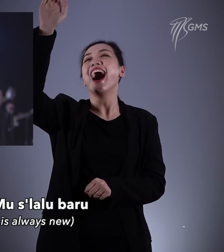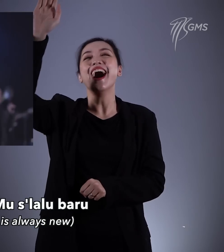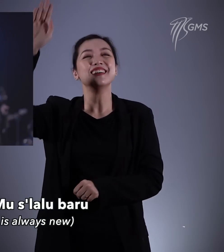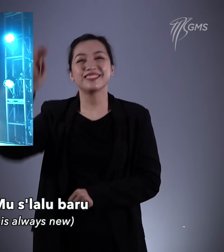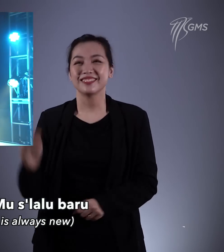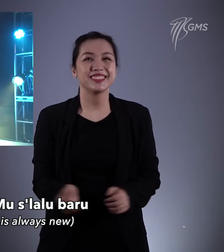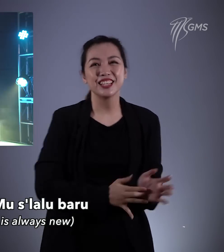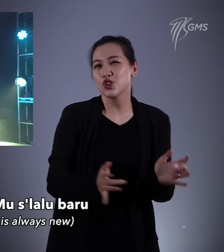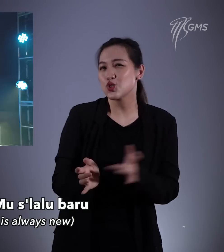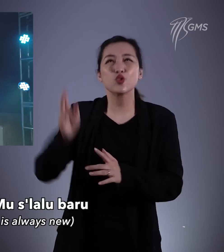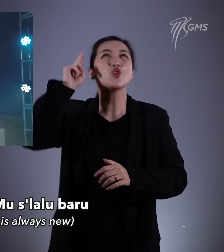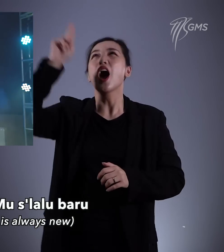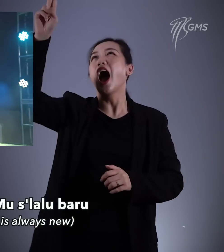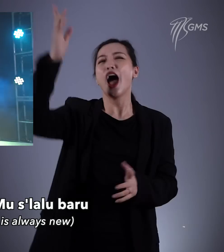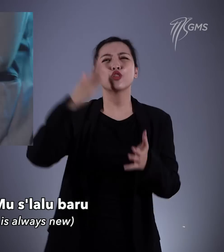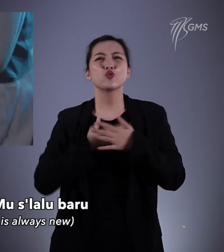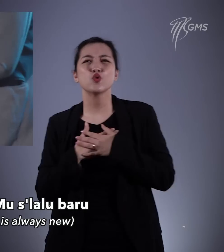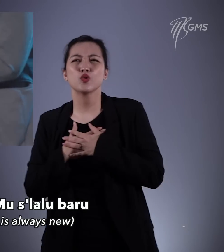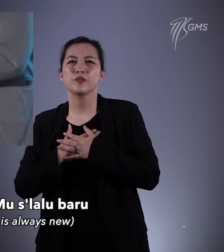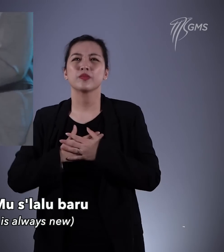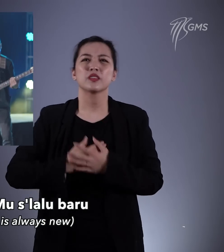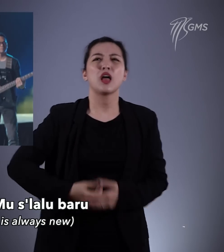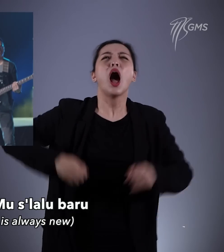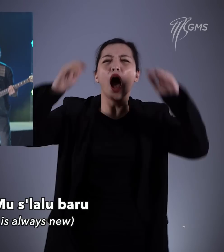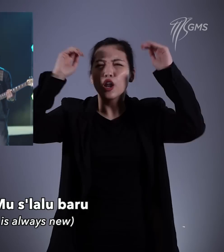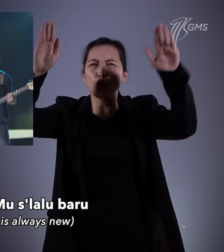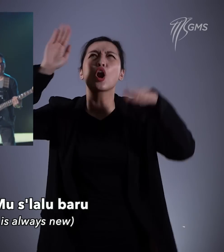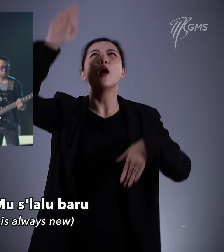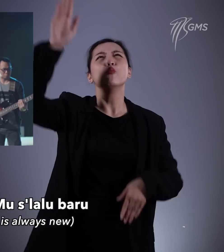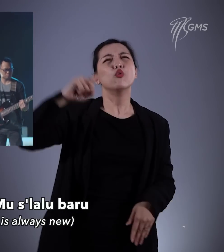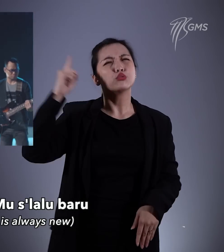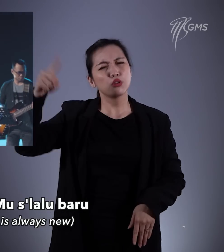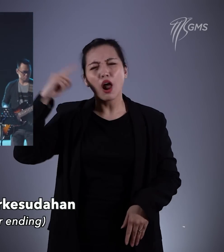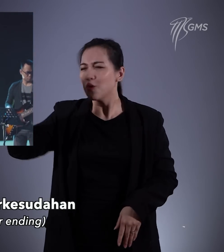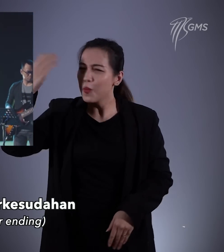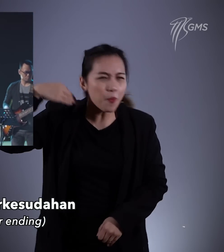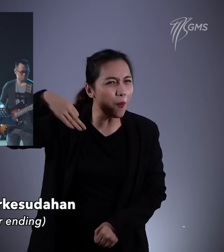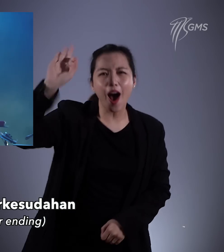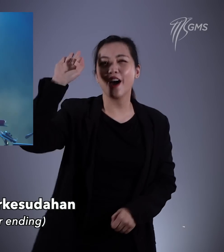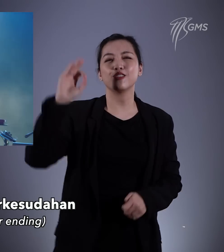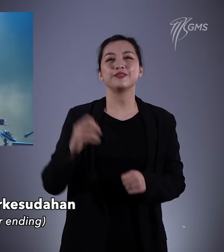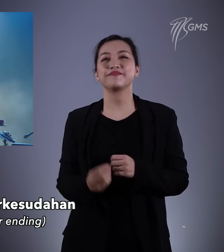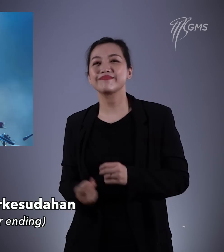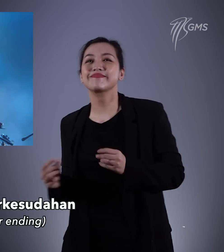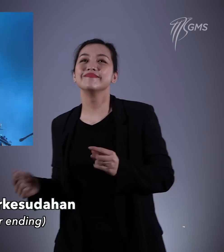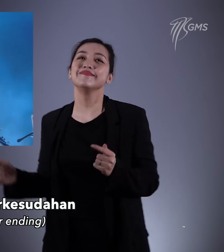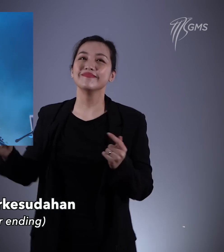Kau, Yesus Tuhanku. Anugerahmu selalu baru,